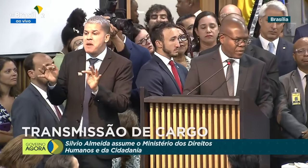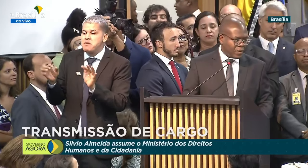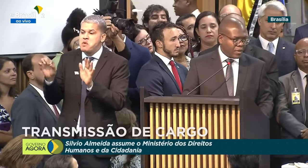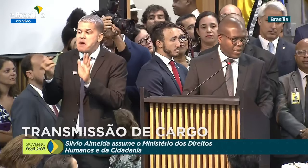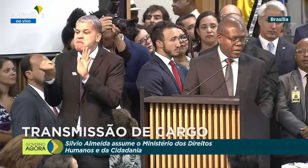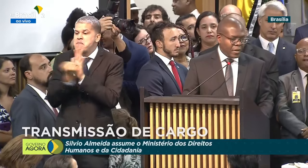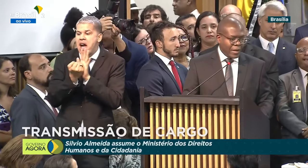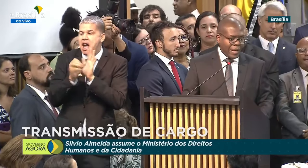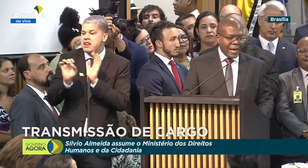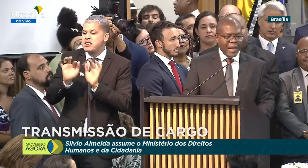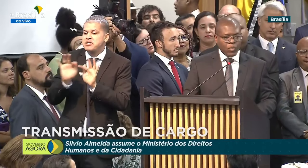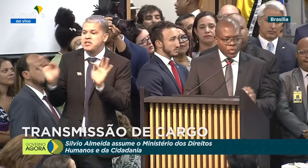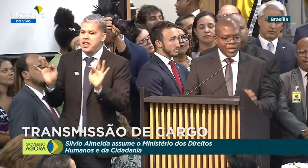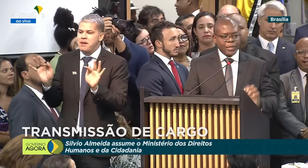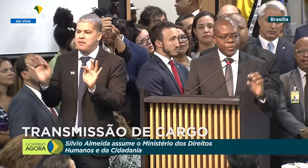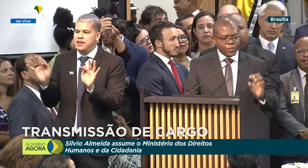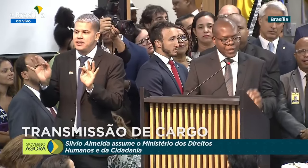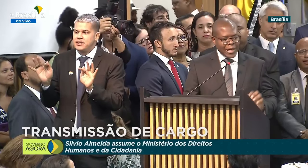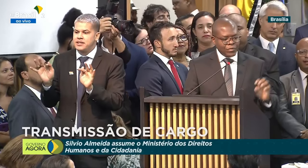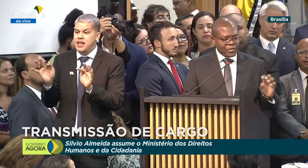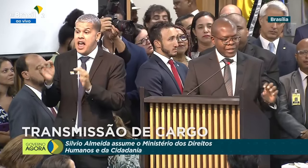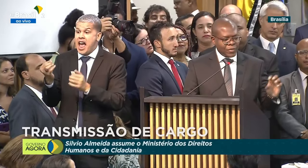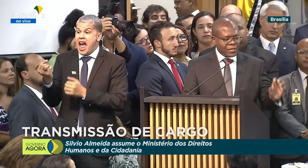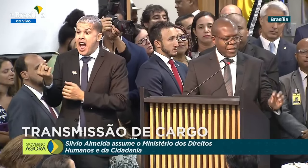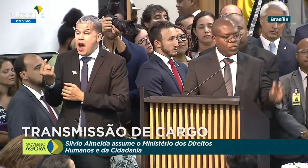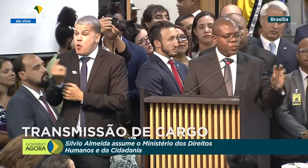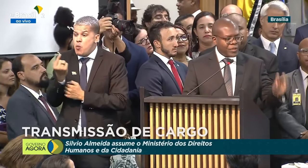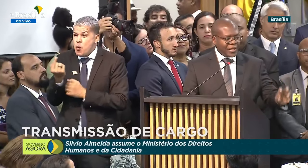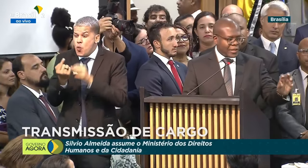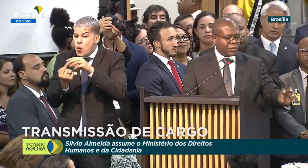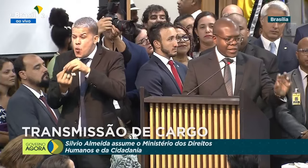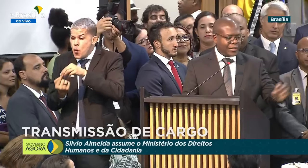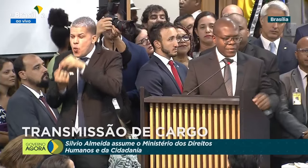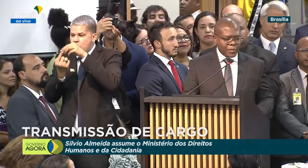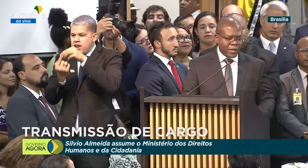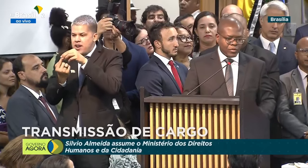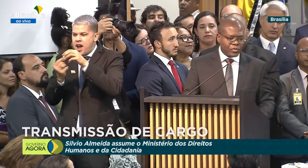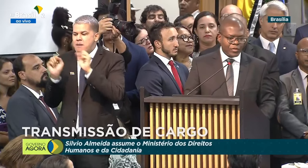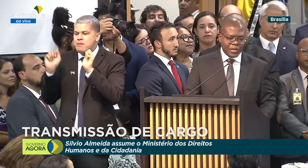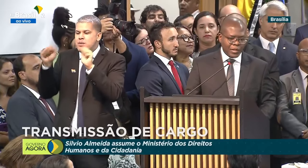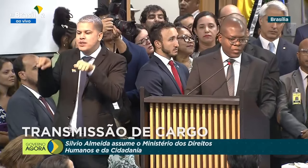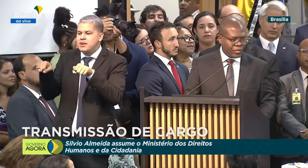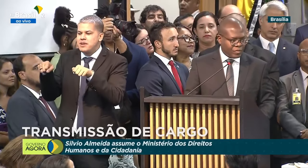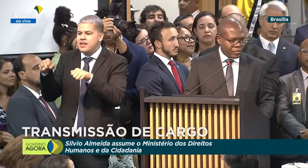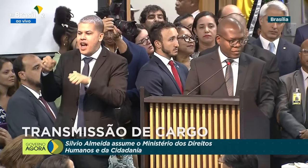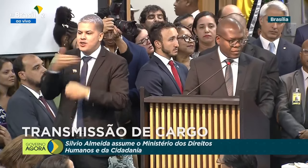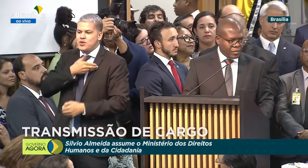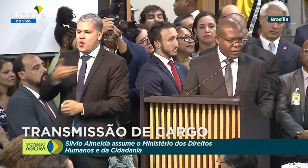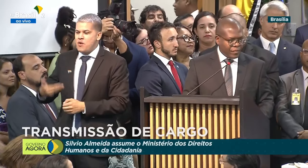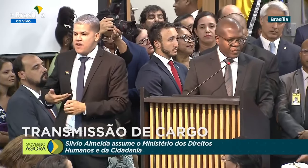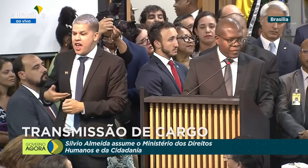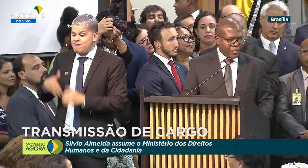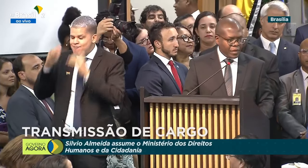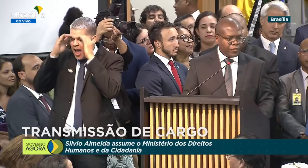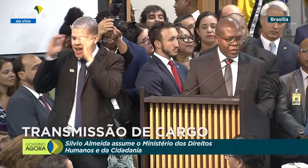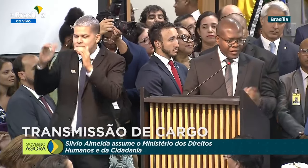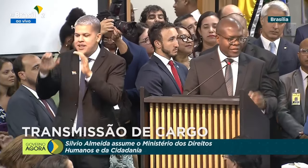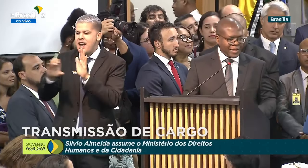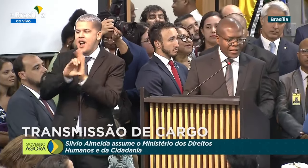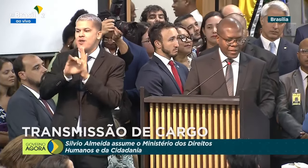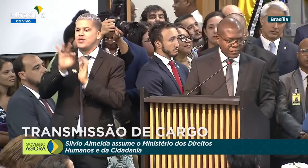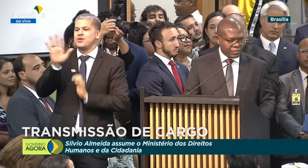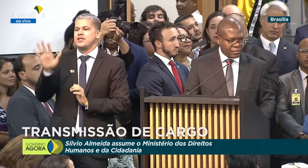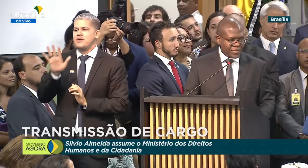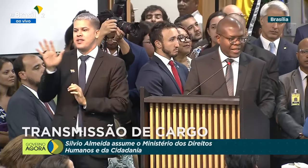emblema é a única possibilidade do estado brasileiro cumprir aquilo que está determinado pela Construtora 88 e